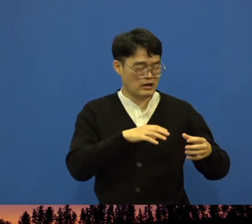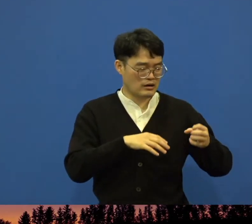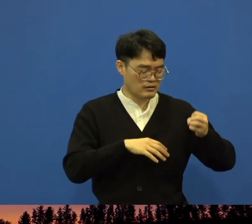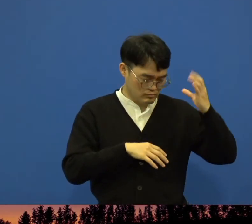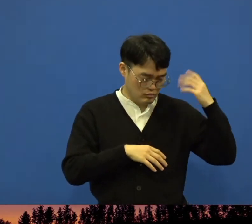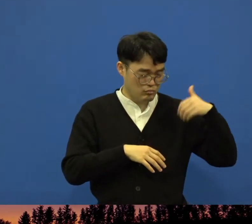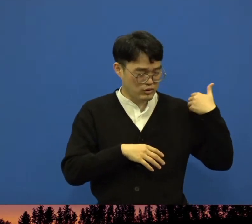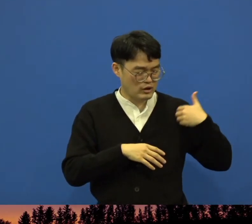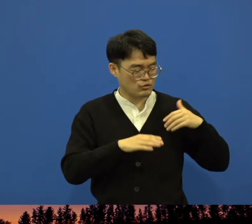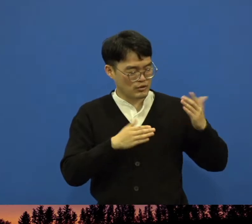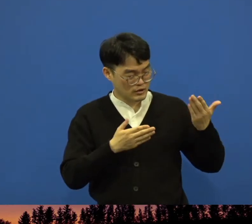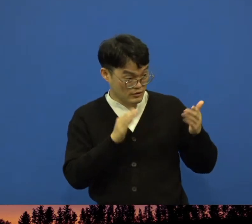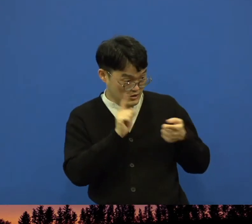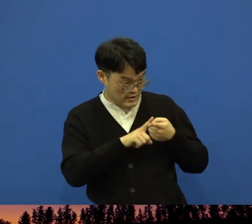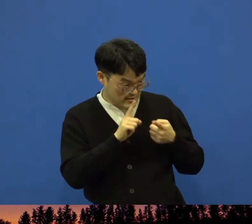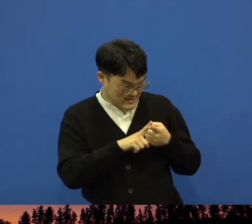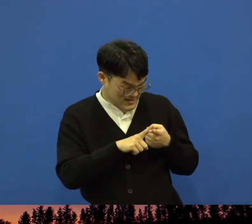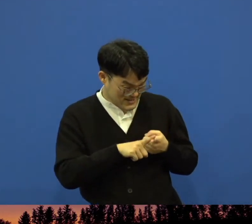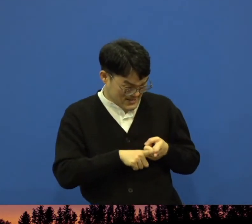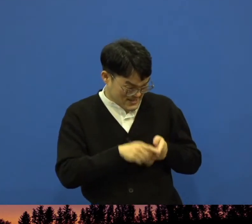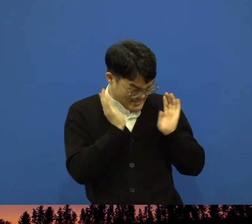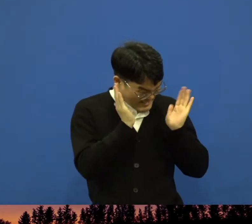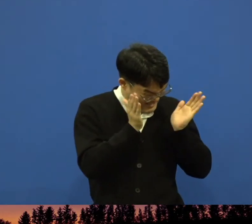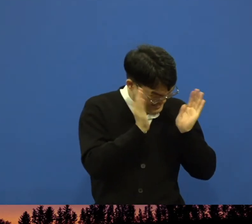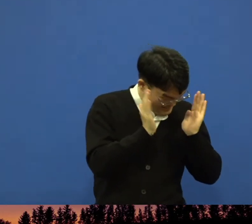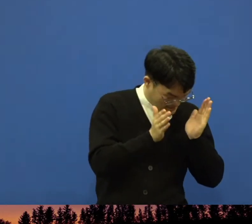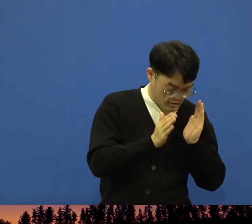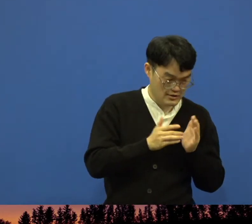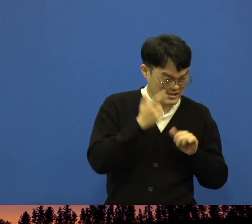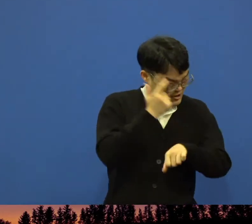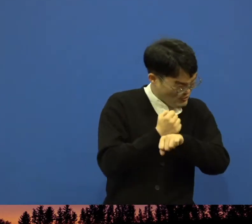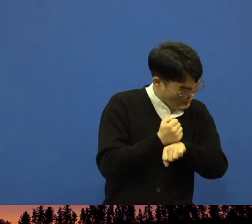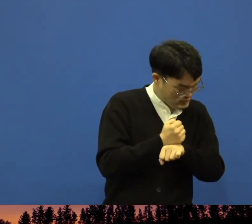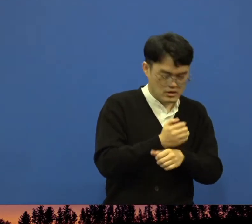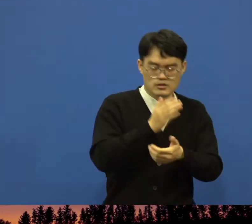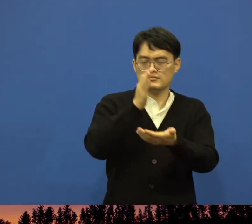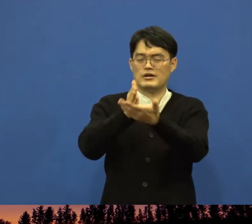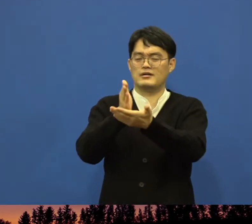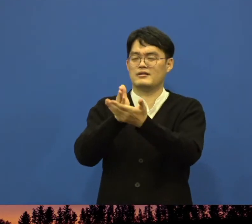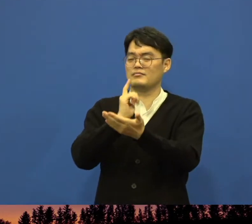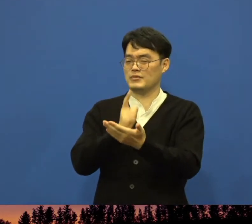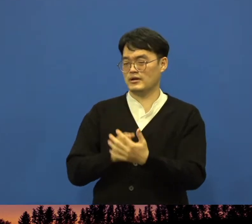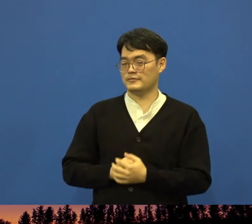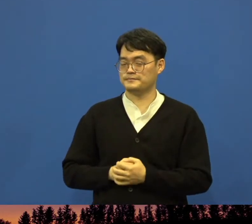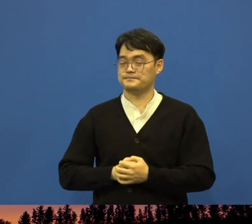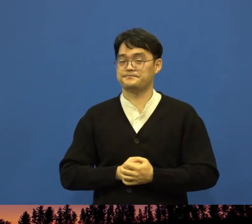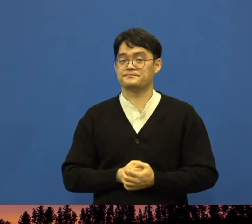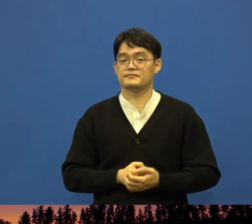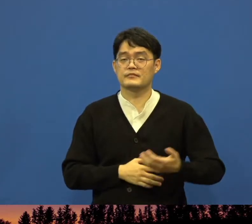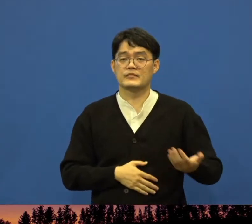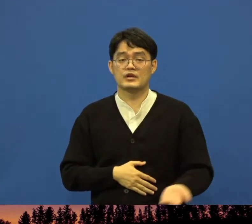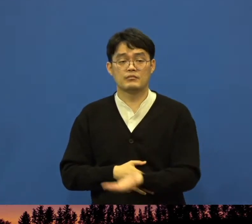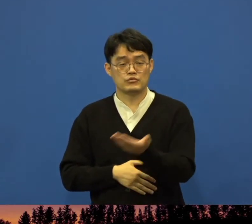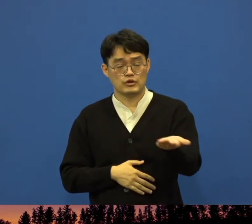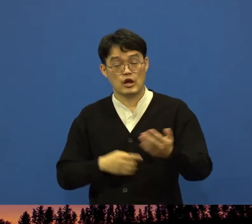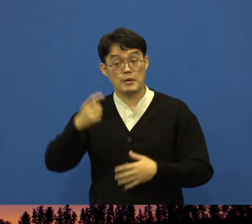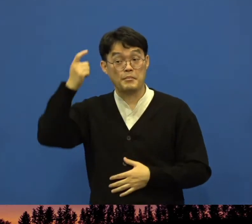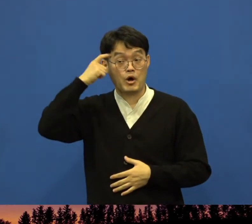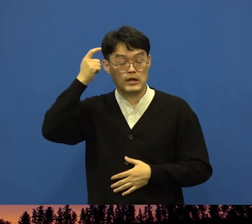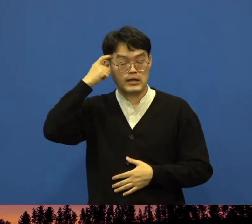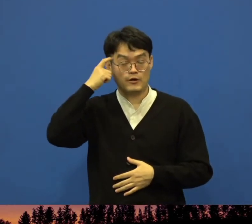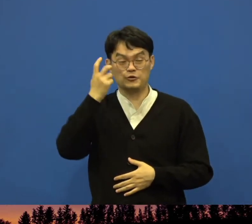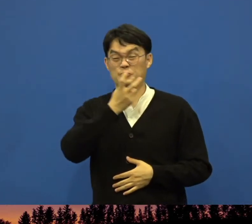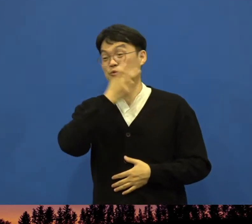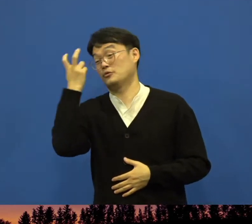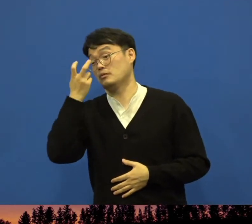거예요. 쓸데없는 공부를 하는 거예요. 쓸데없는 연구를 하는 거예요. 그런 사람들 많아요, 여러분. 예, 머리는 무거운데